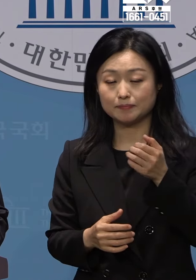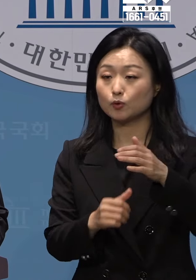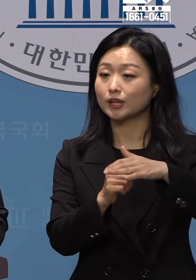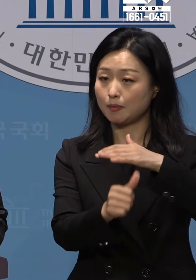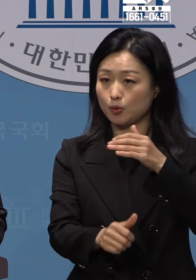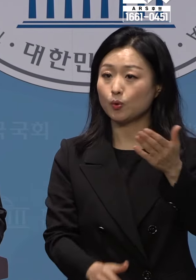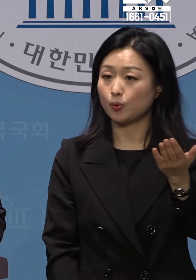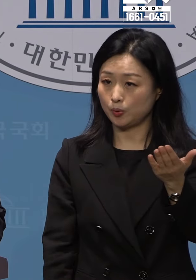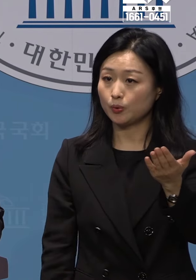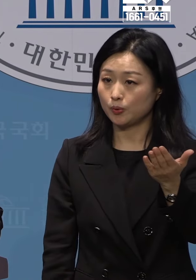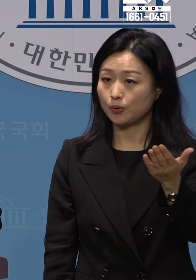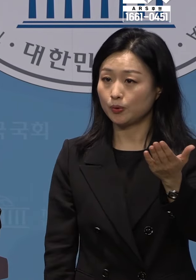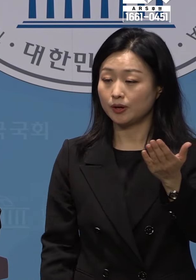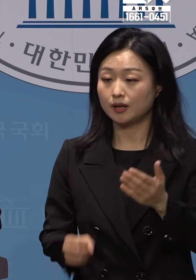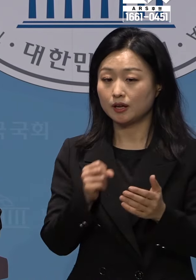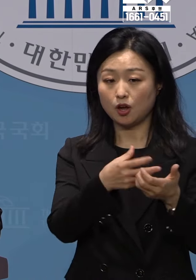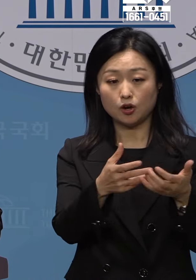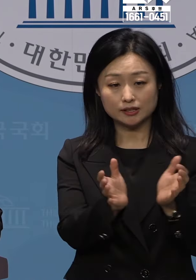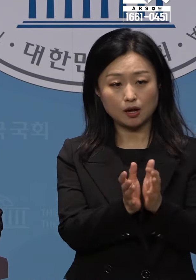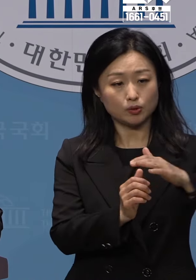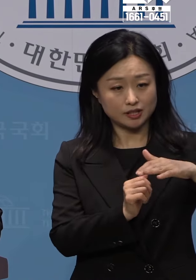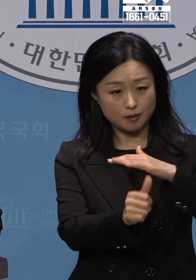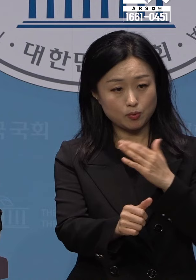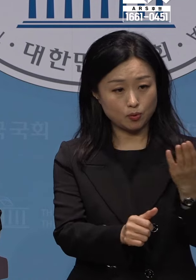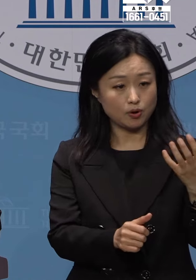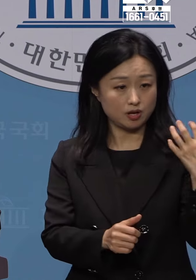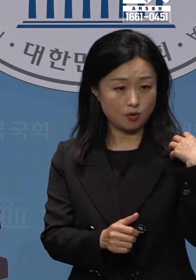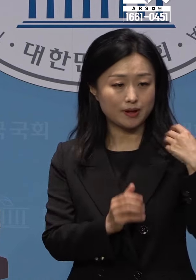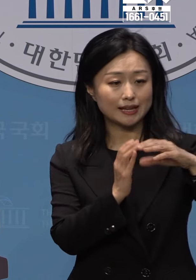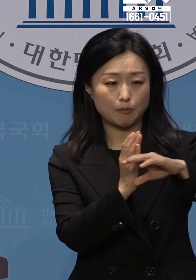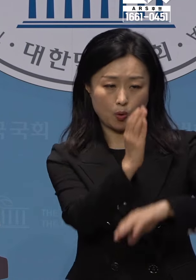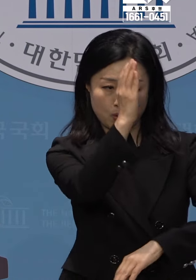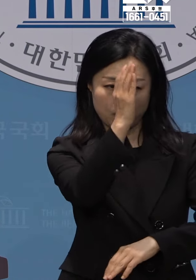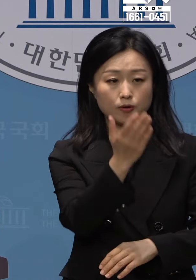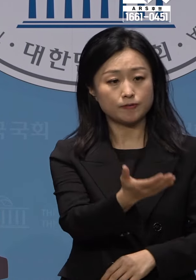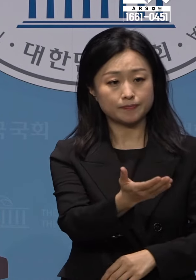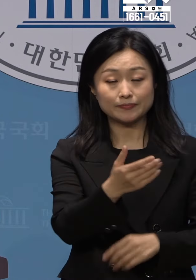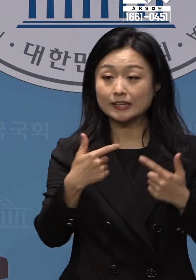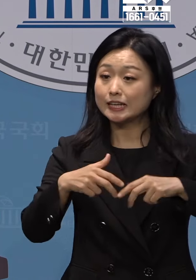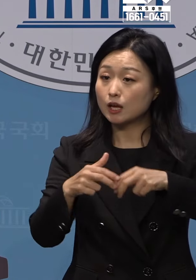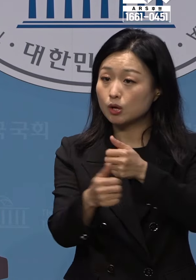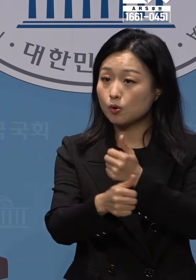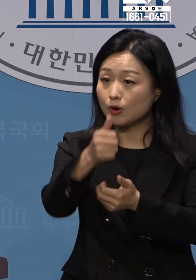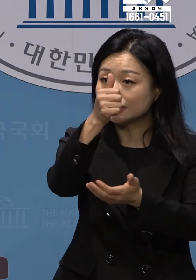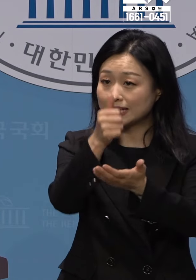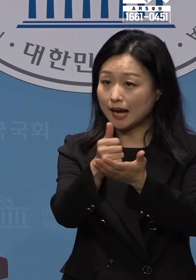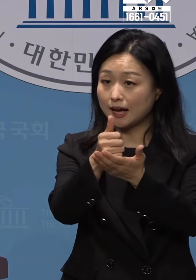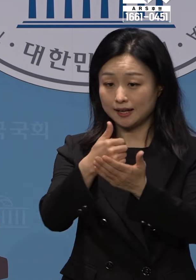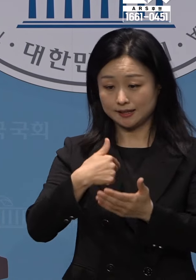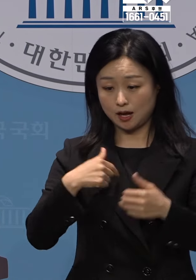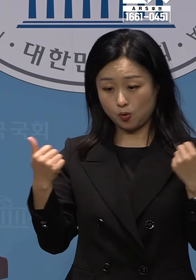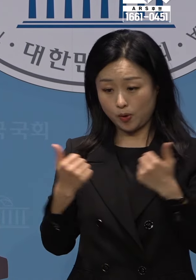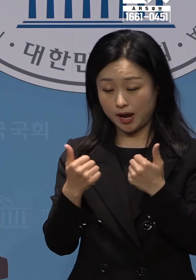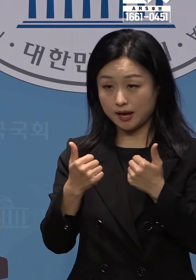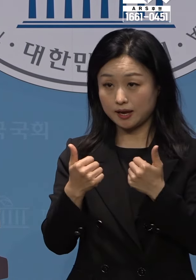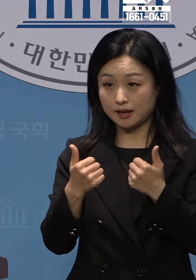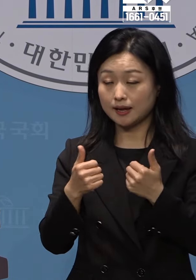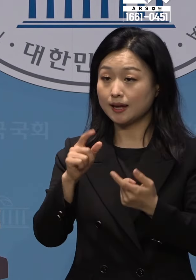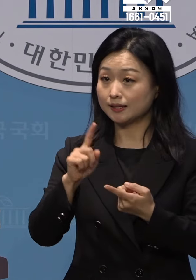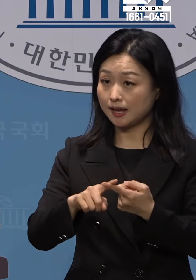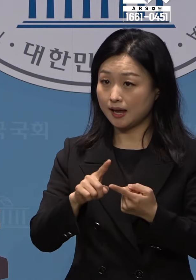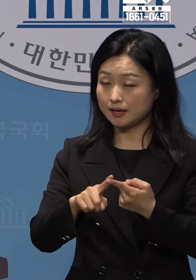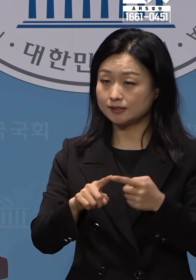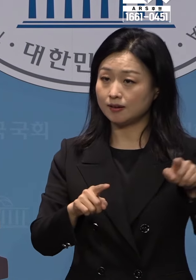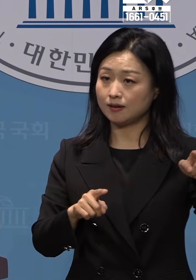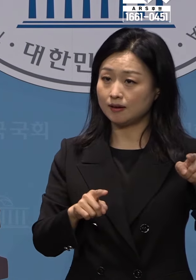추경호 원내대표는 여당 원내대표라는 지위를 남용하여 상임위원장의 정당한 회의 진행에 대해